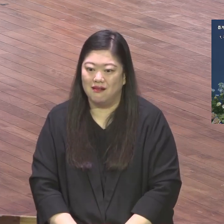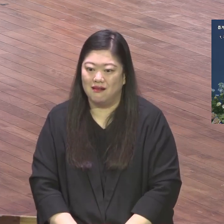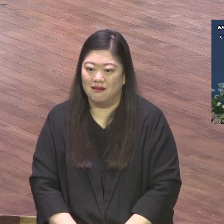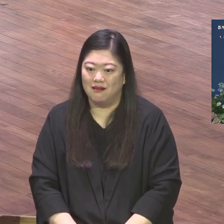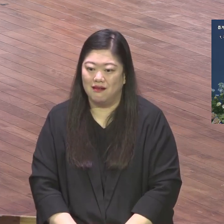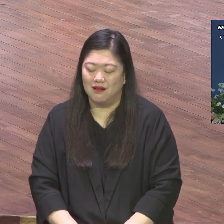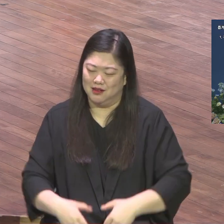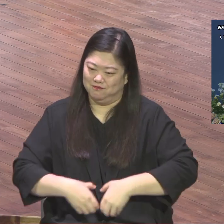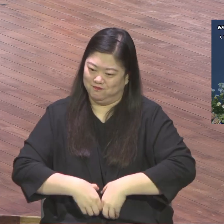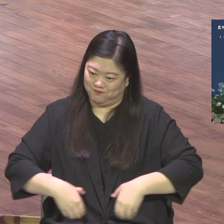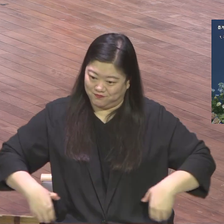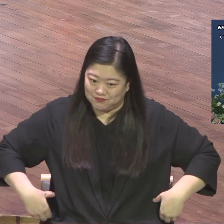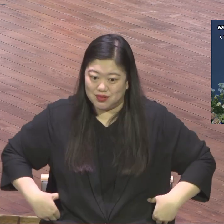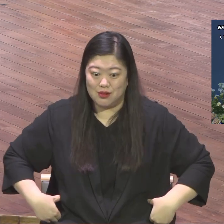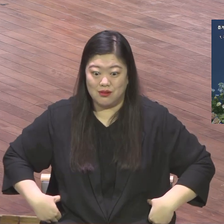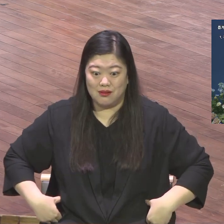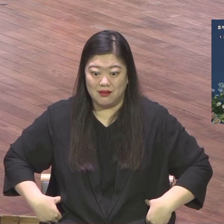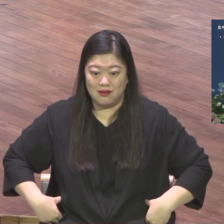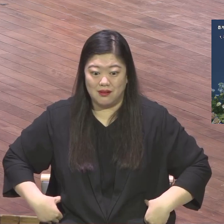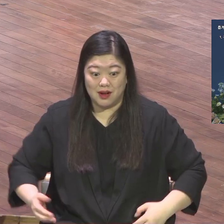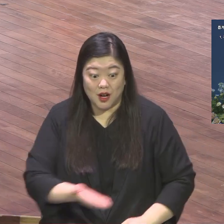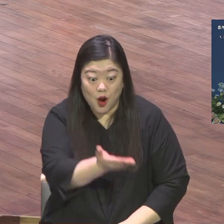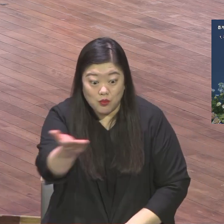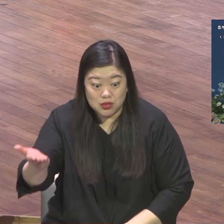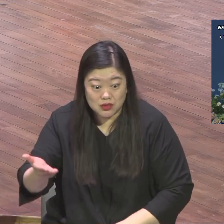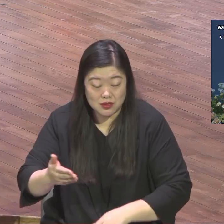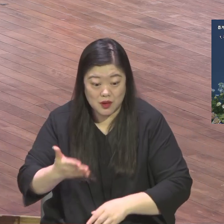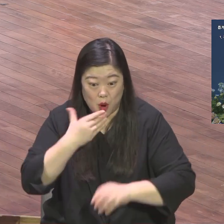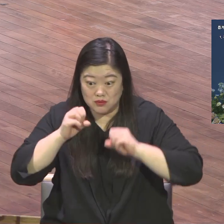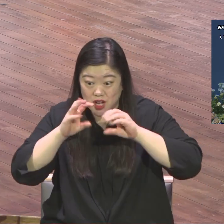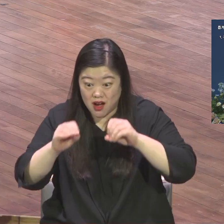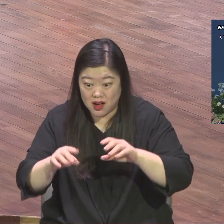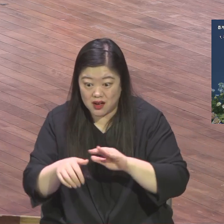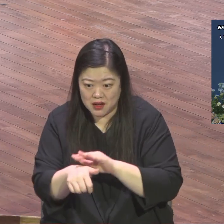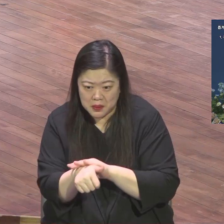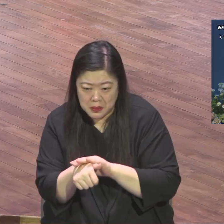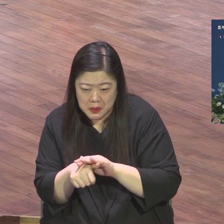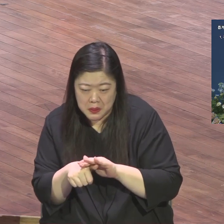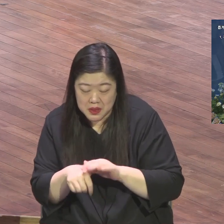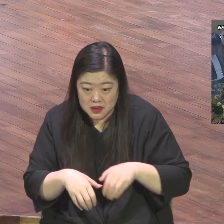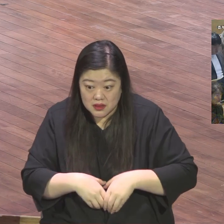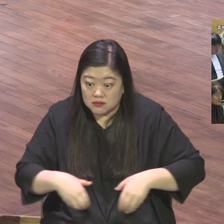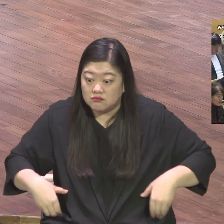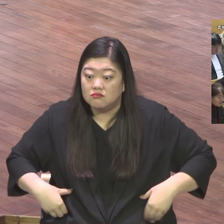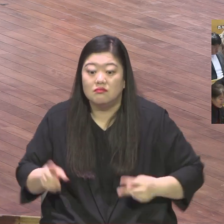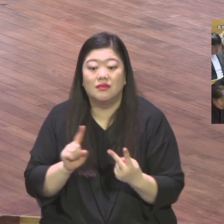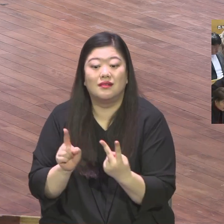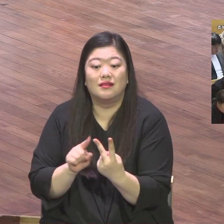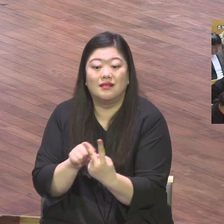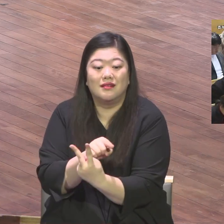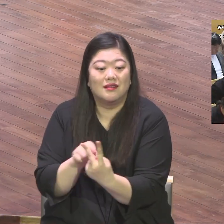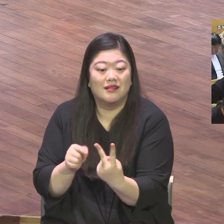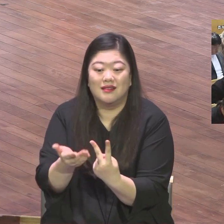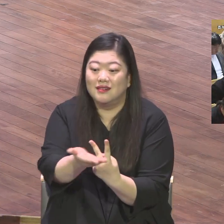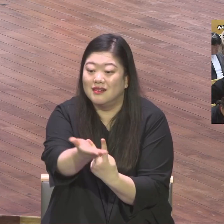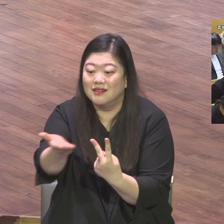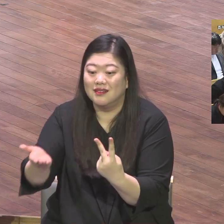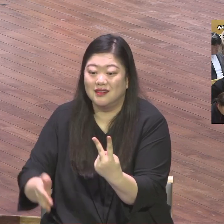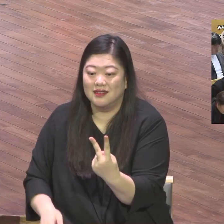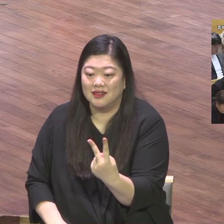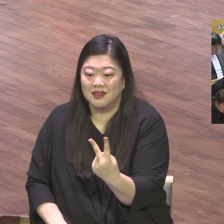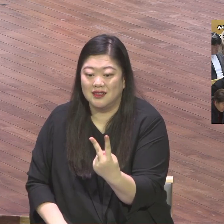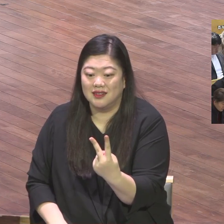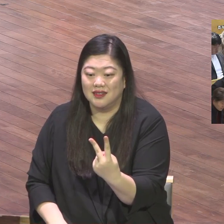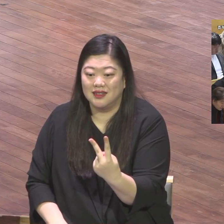담대하게 여러분 복음을 증거할 때에 보고 들었으면 담대하게 체험했으면 하시기 바랍니다. 주저주저하고 상대 반응